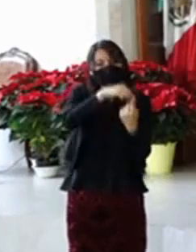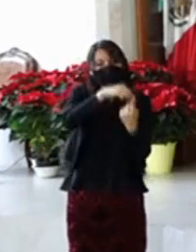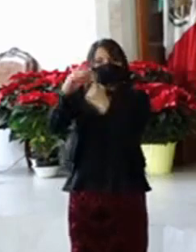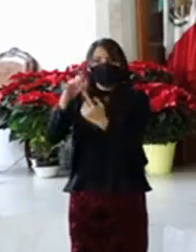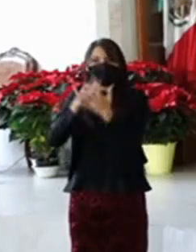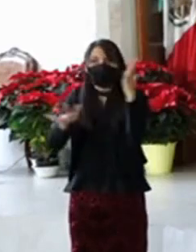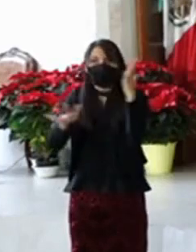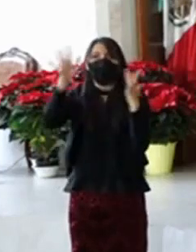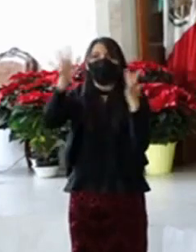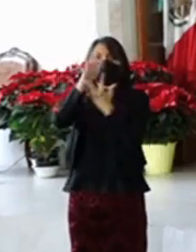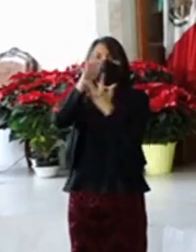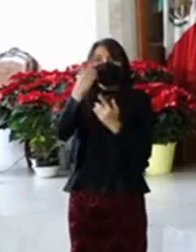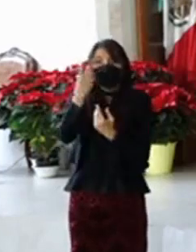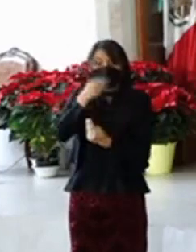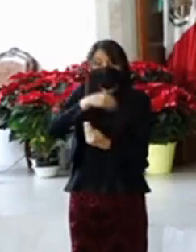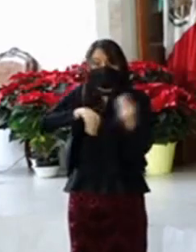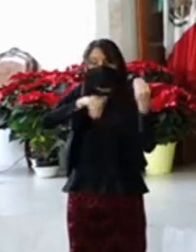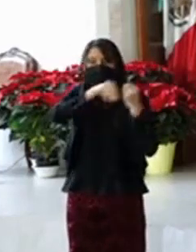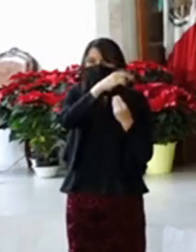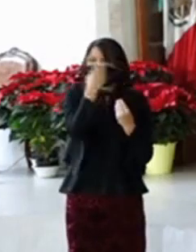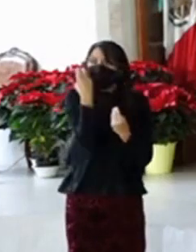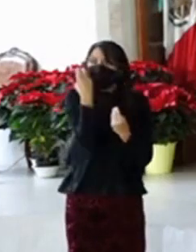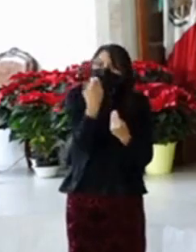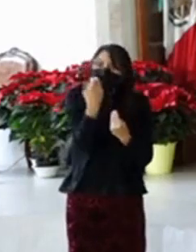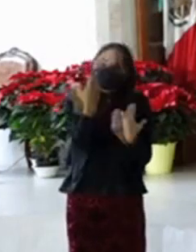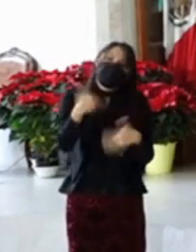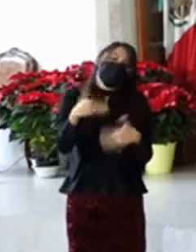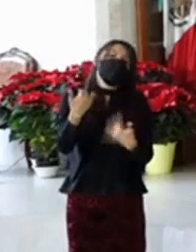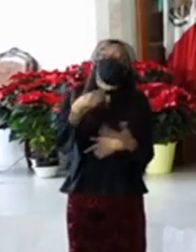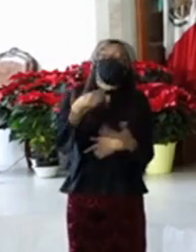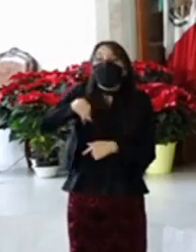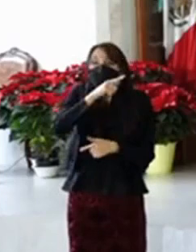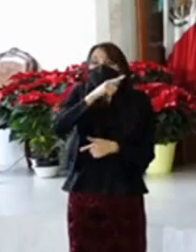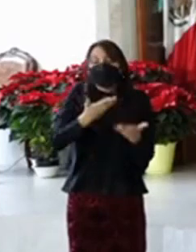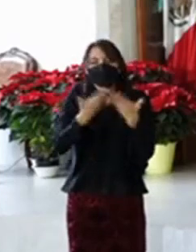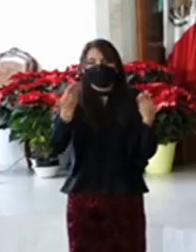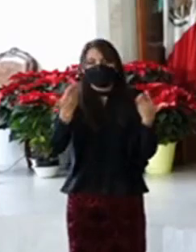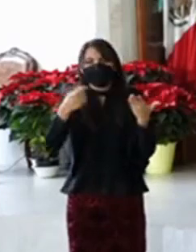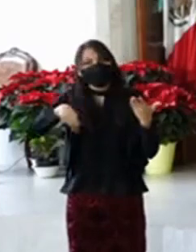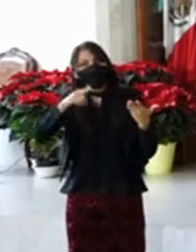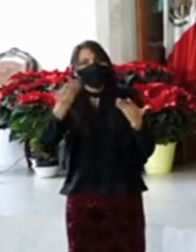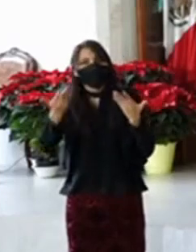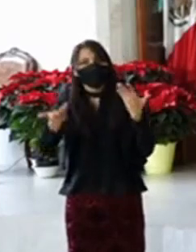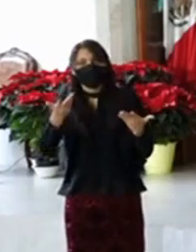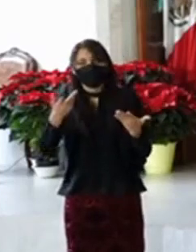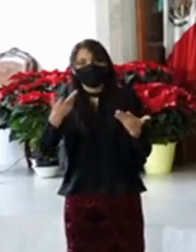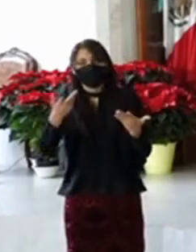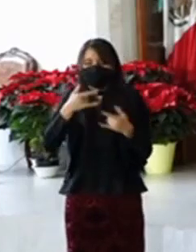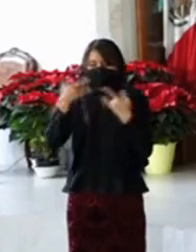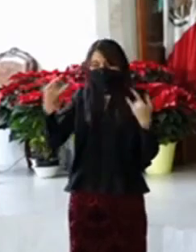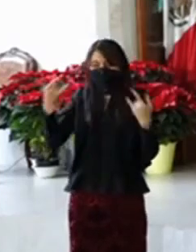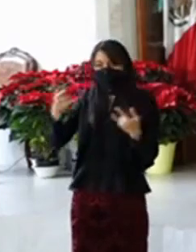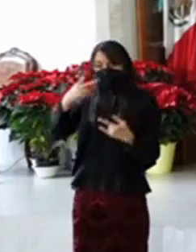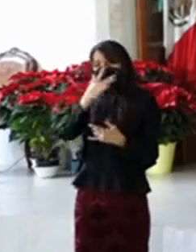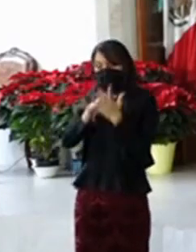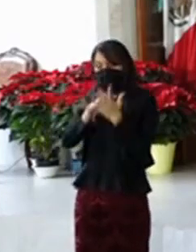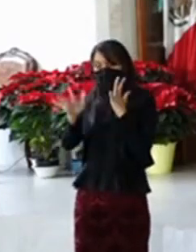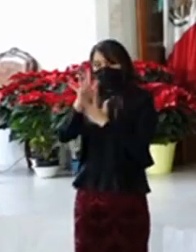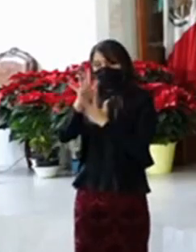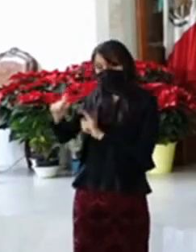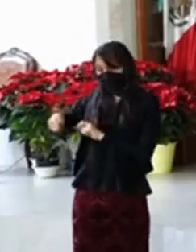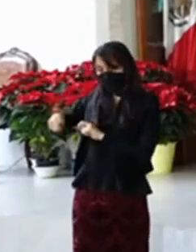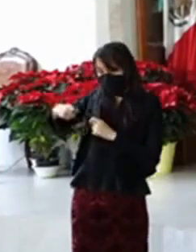toma el relato, se refiere, después de establecer su genealogía, se